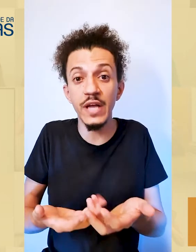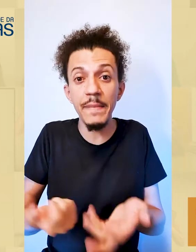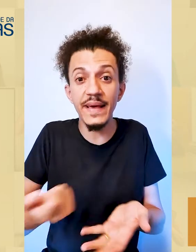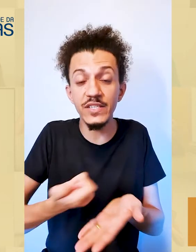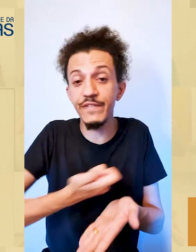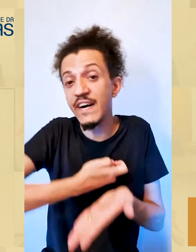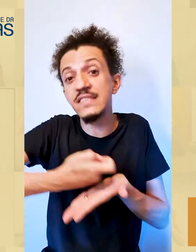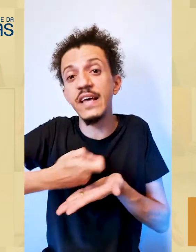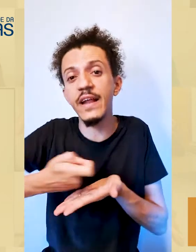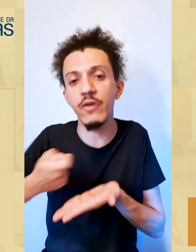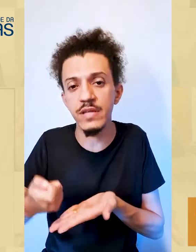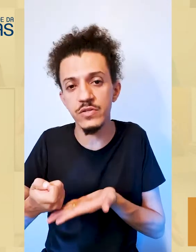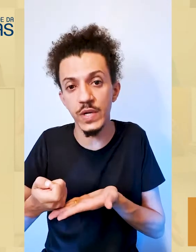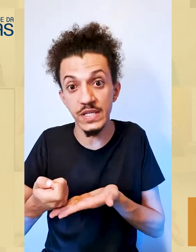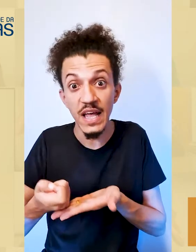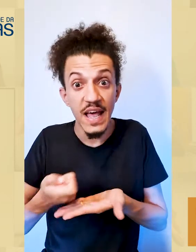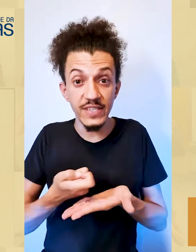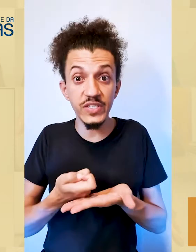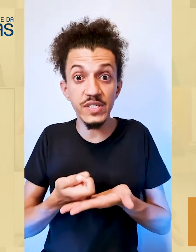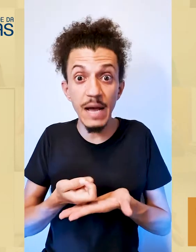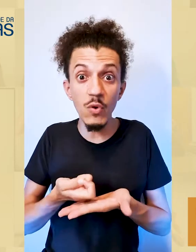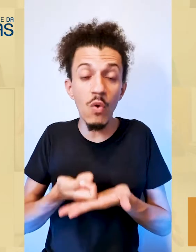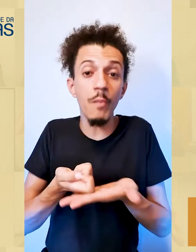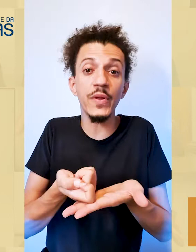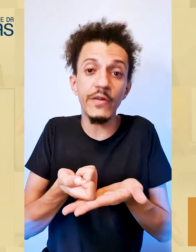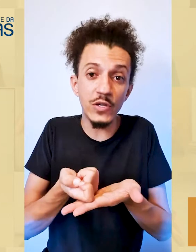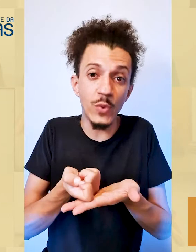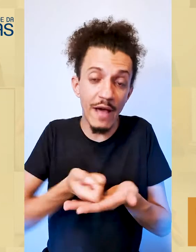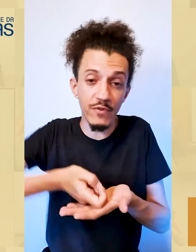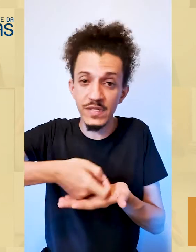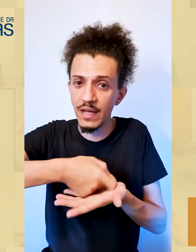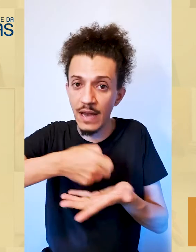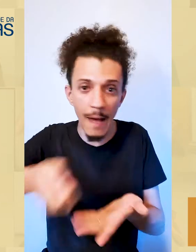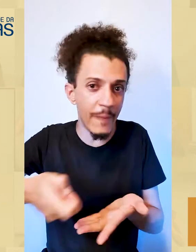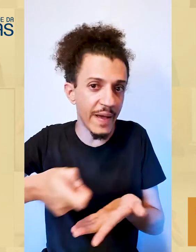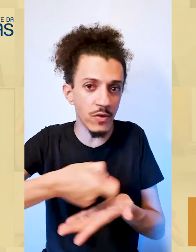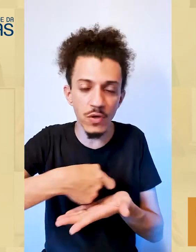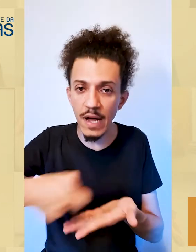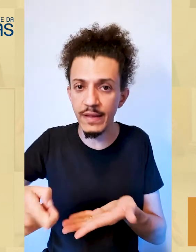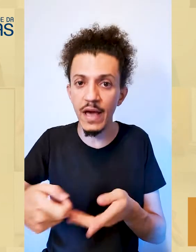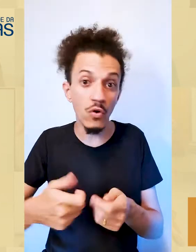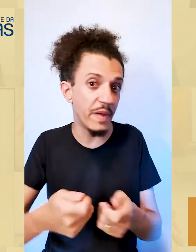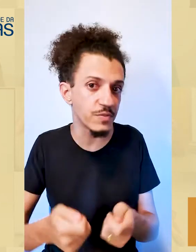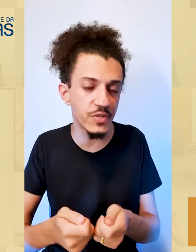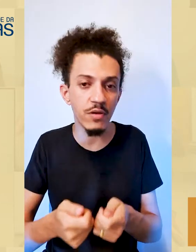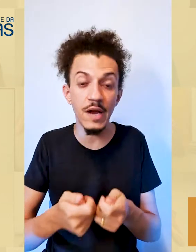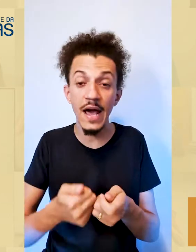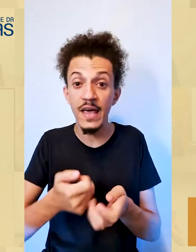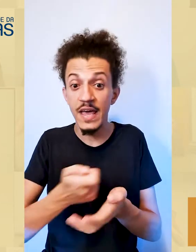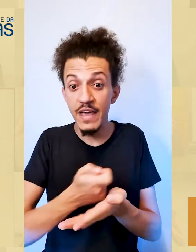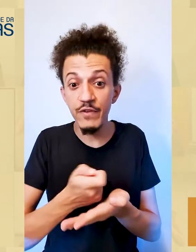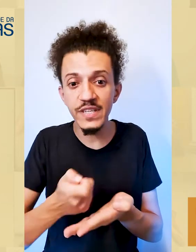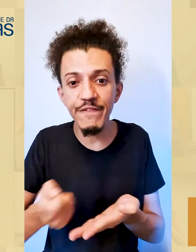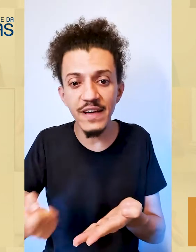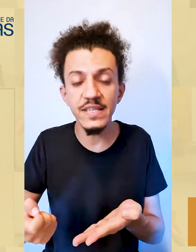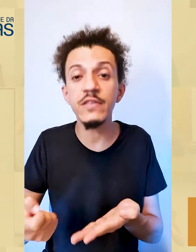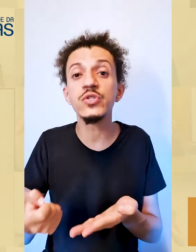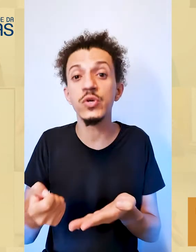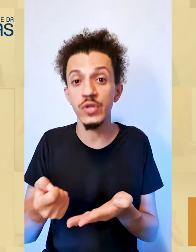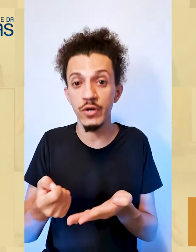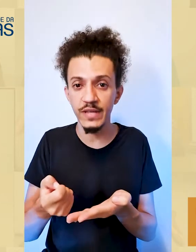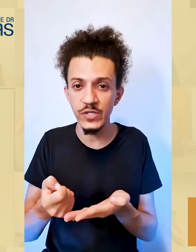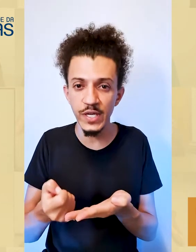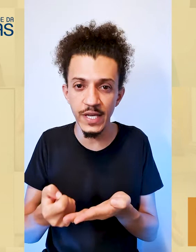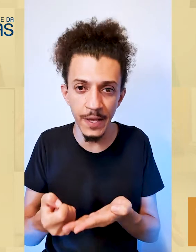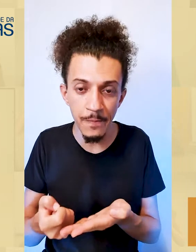com a dinâmica de fazer anotações. A gente sabe o quão poderoso é você ir lá, pegar o seu caderno ou mesmo no celular e você ir fazendo as